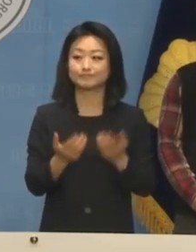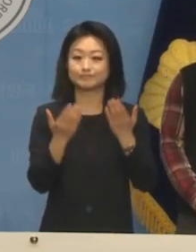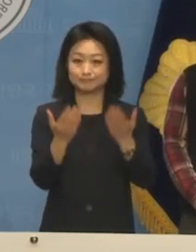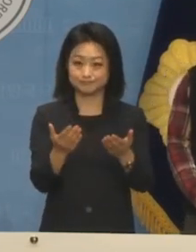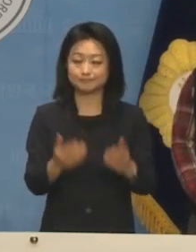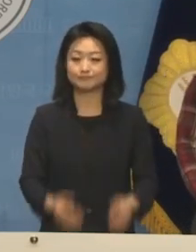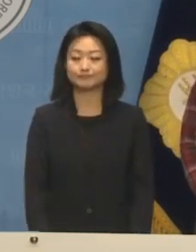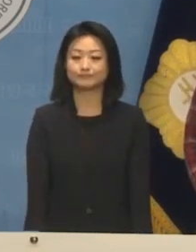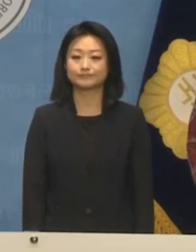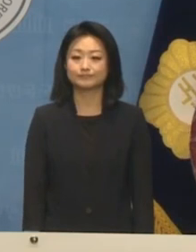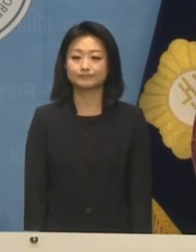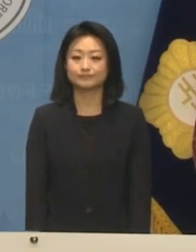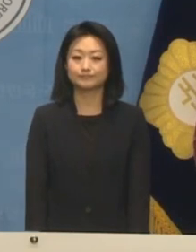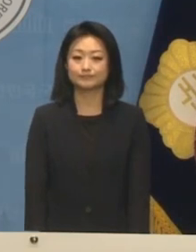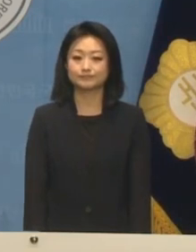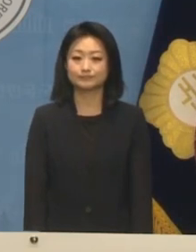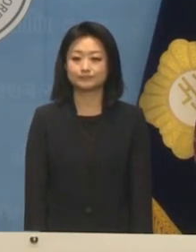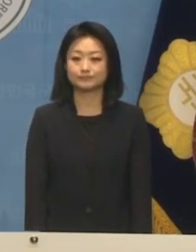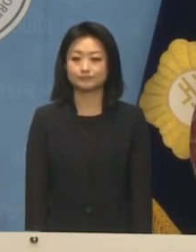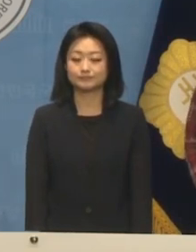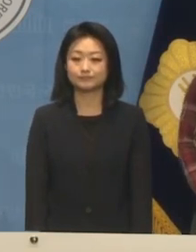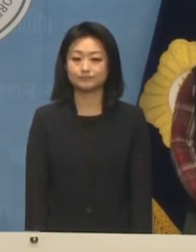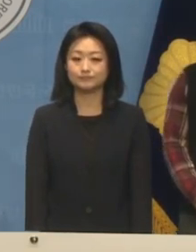말씀을 부탁드리겠습니다.